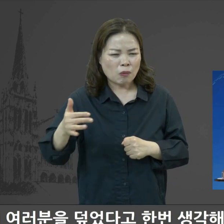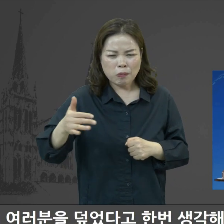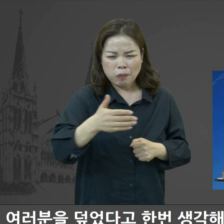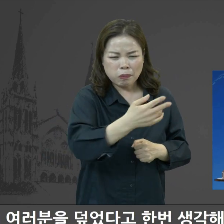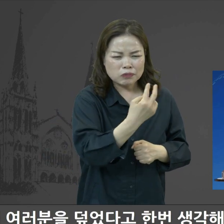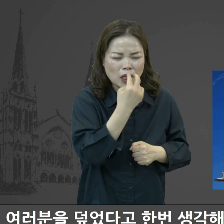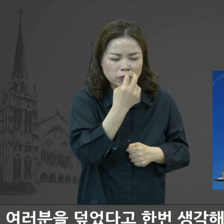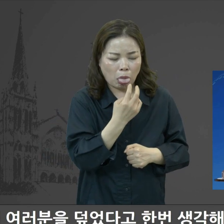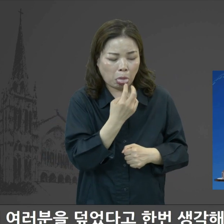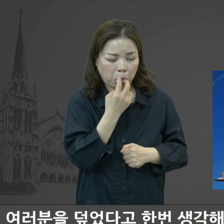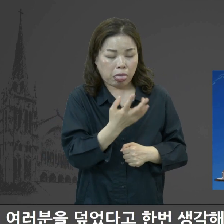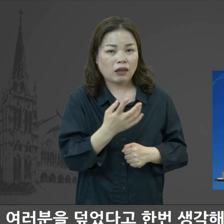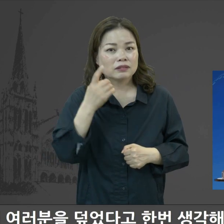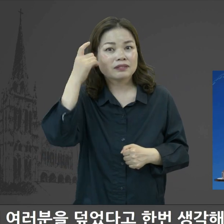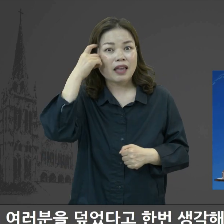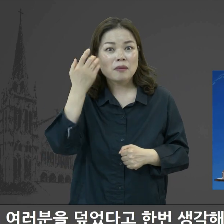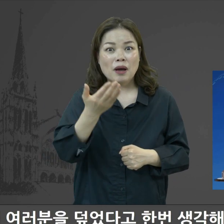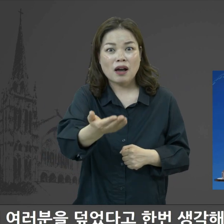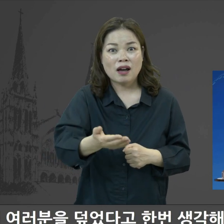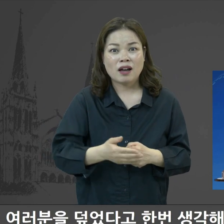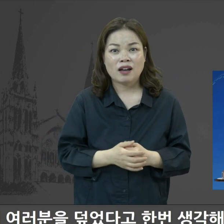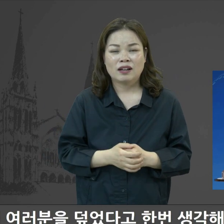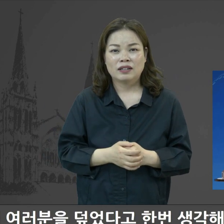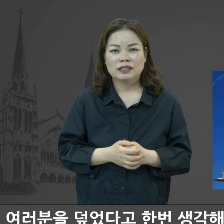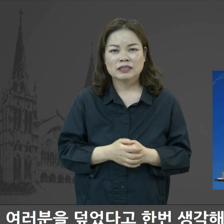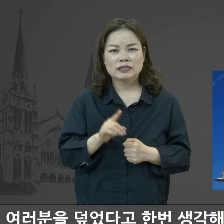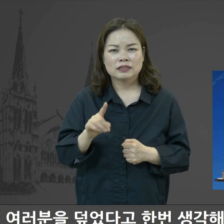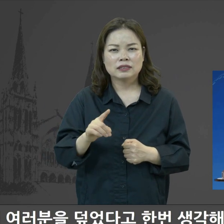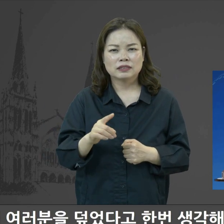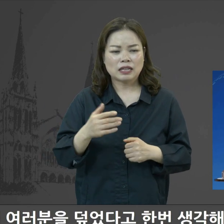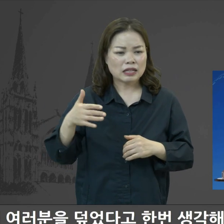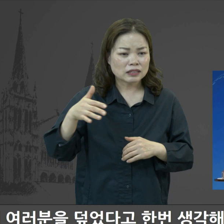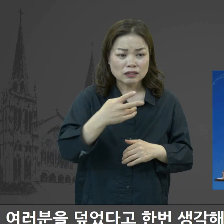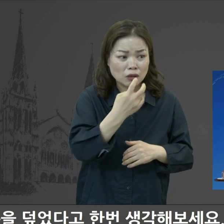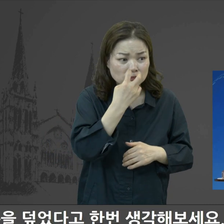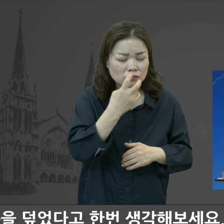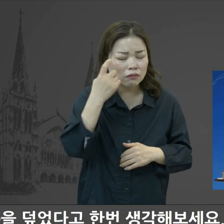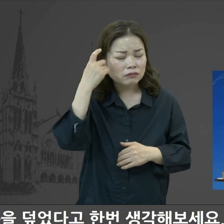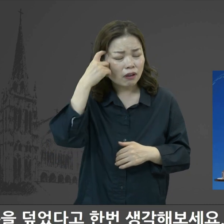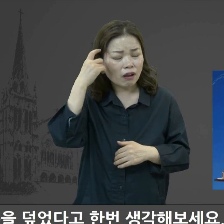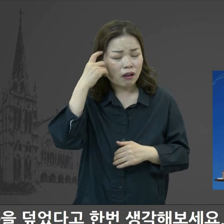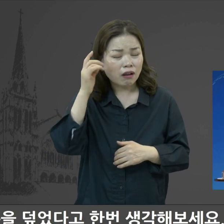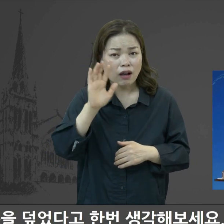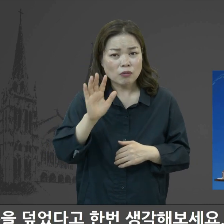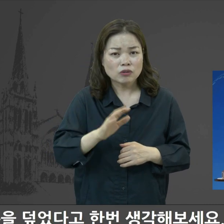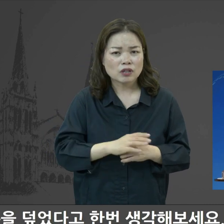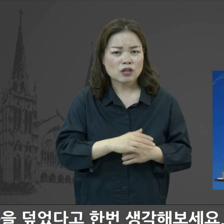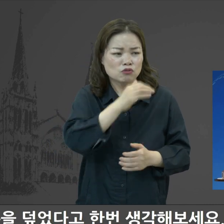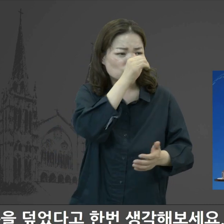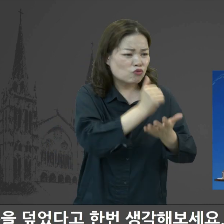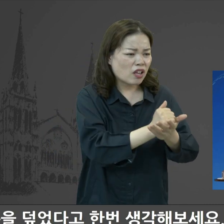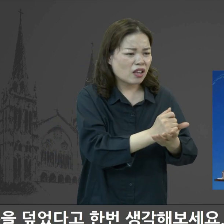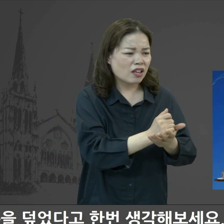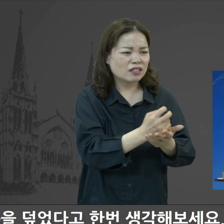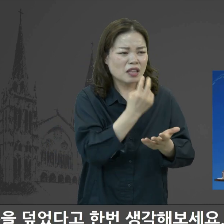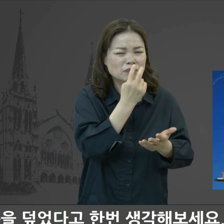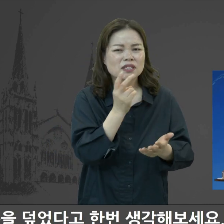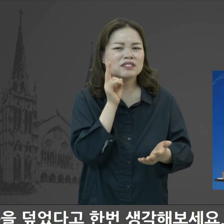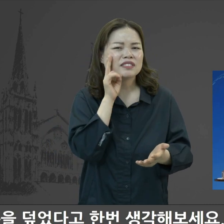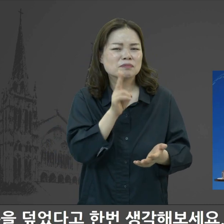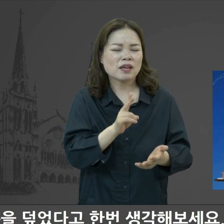여러분을 덮었다고 한번 생각해보세요. 근데 그 생선 비린내는 아무것도 아니에요. 그런 죄들이요,